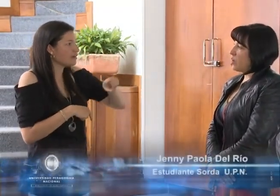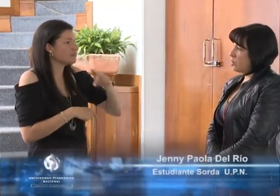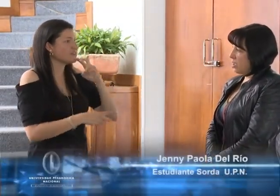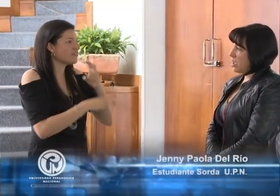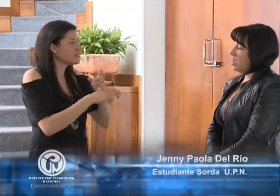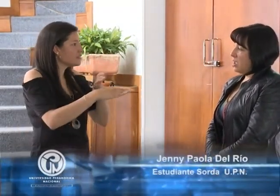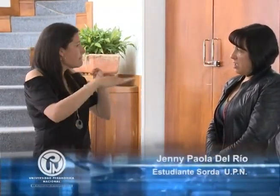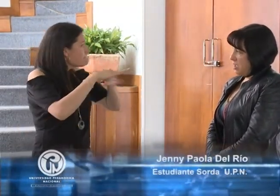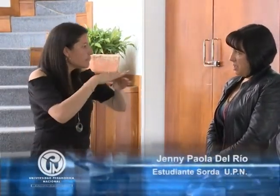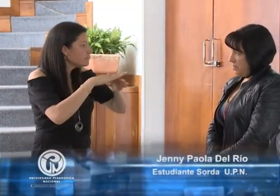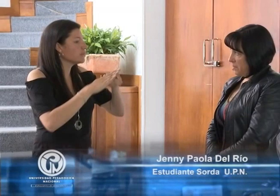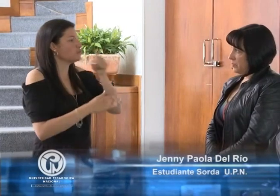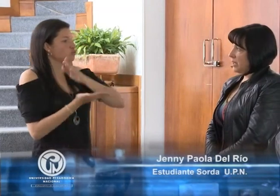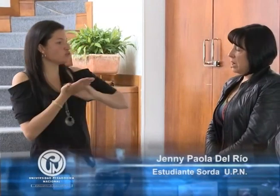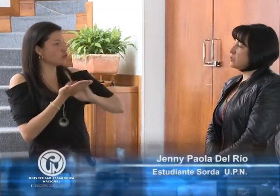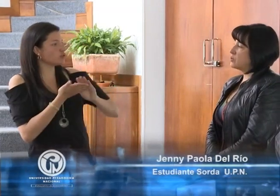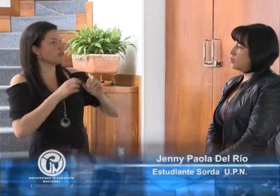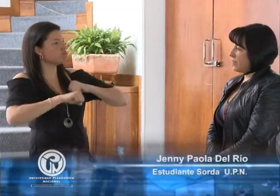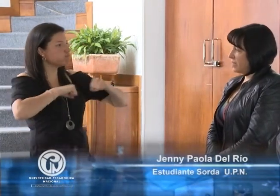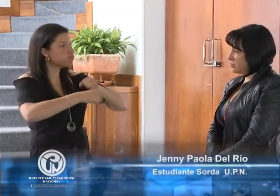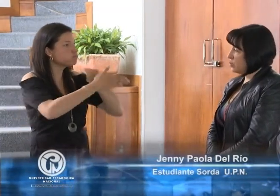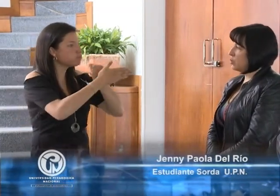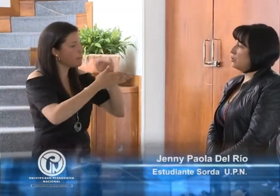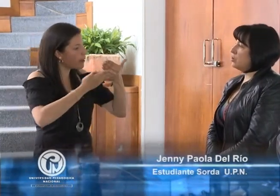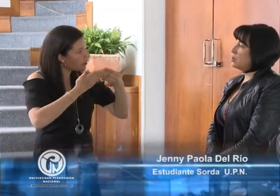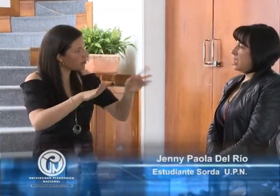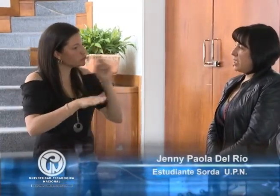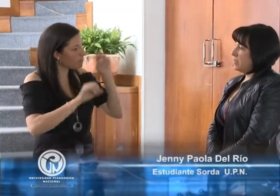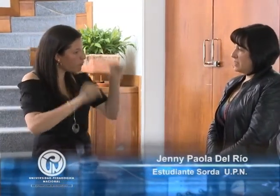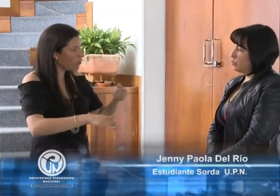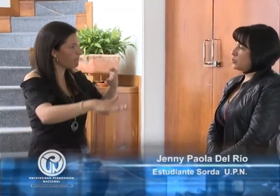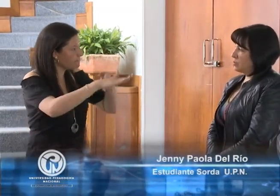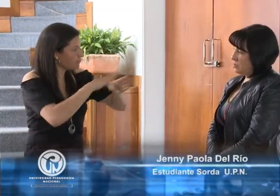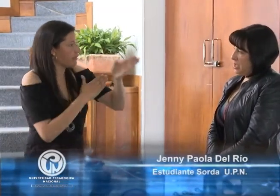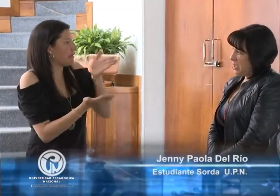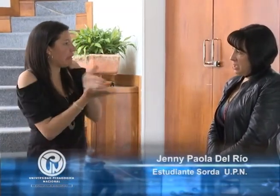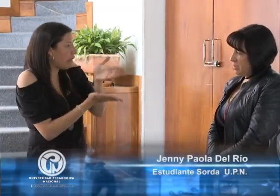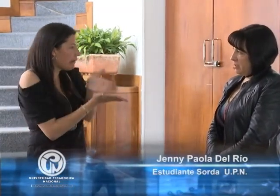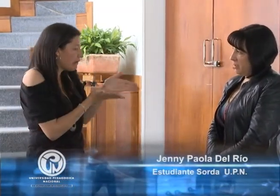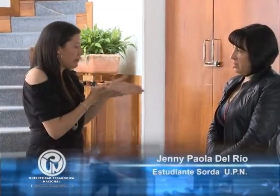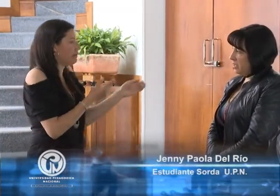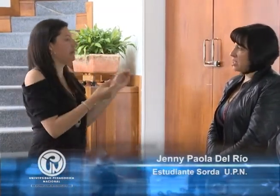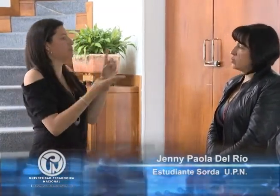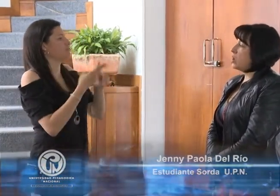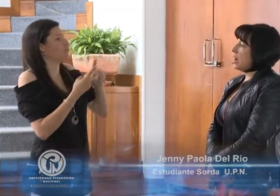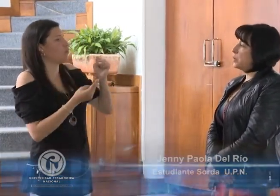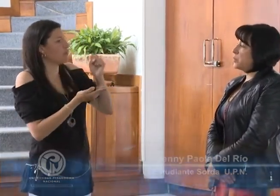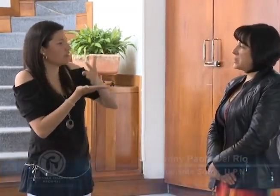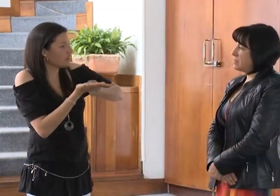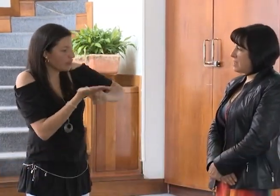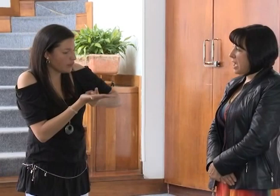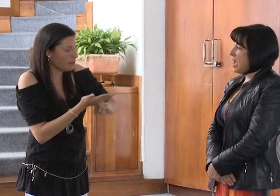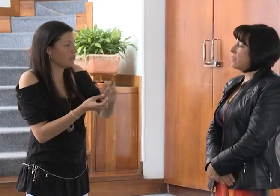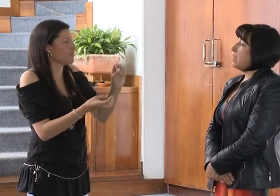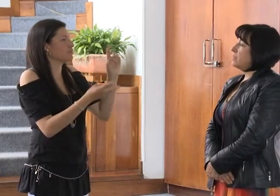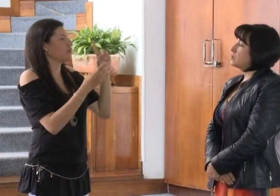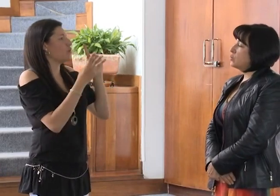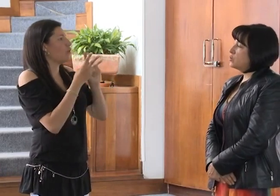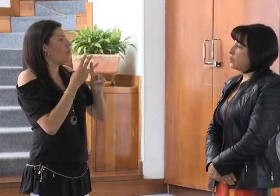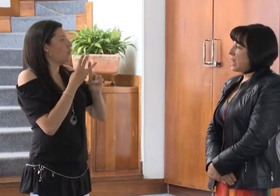de los estudiantes sordos, de su proceso de ingreso a la universidad, de solucionar